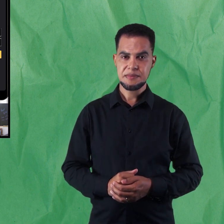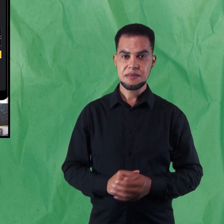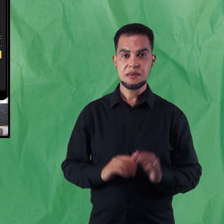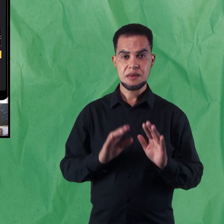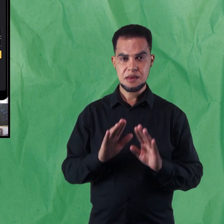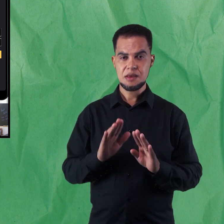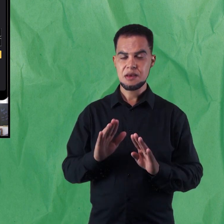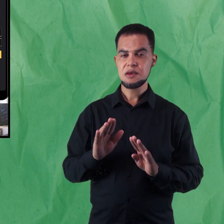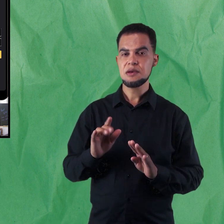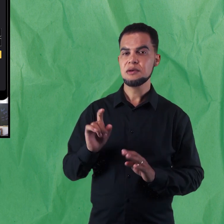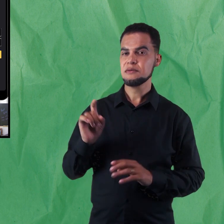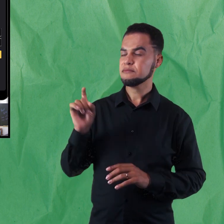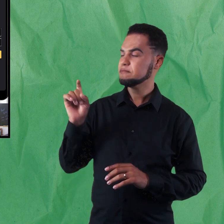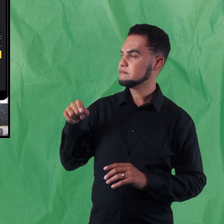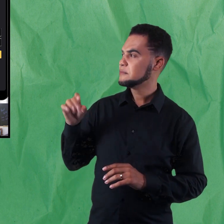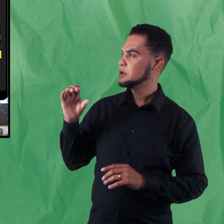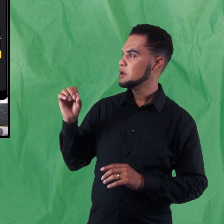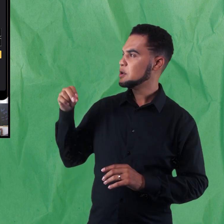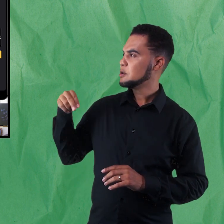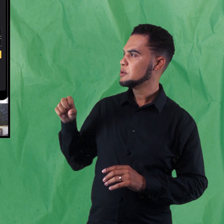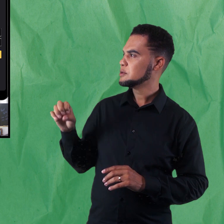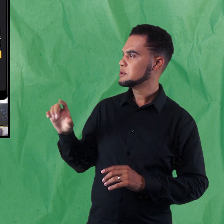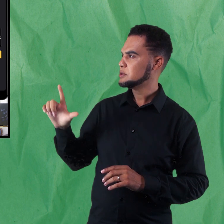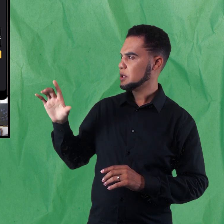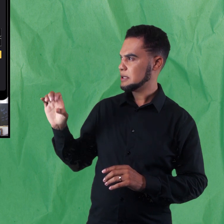eu vou dar um console.